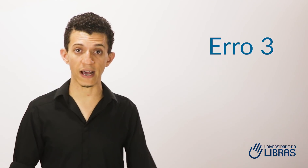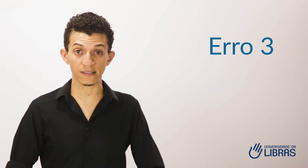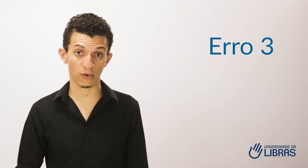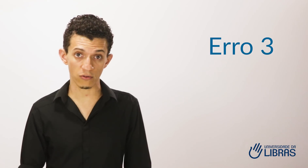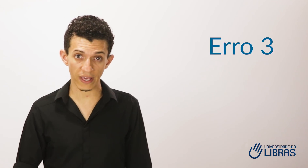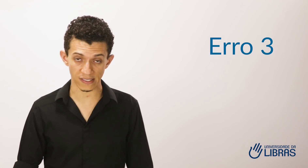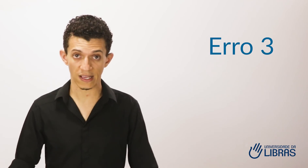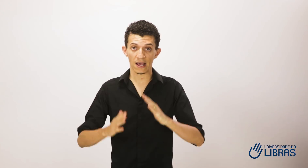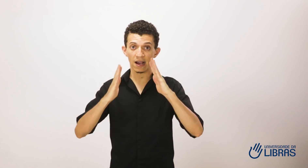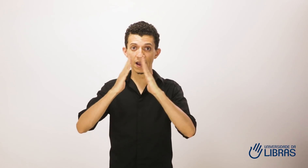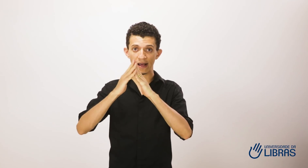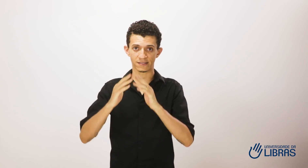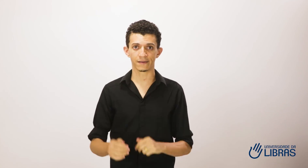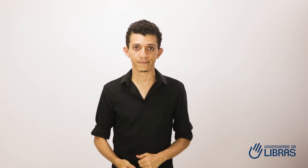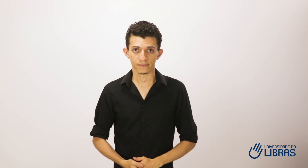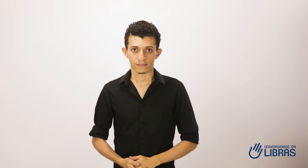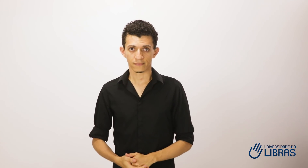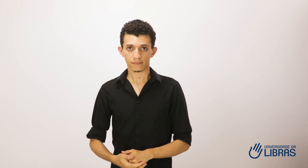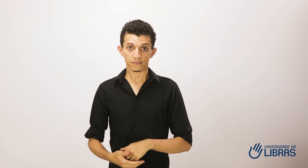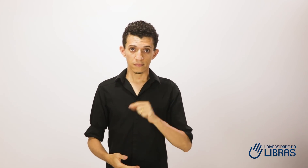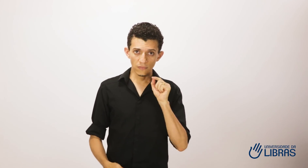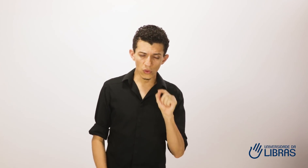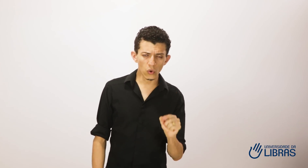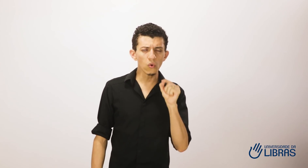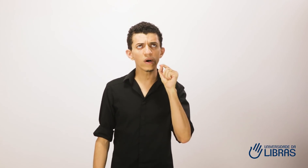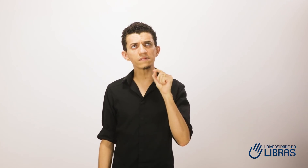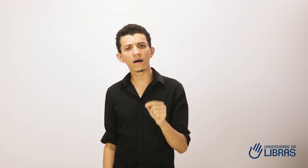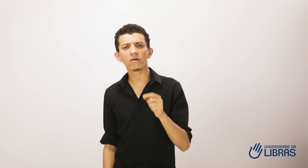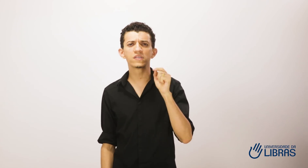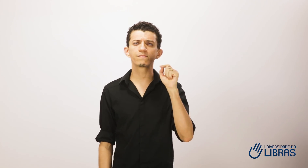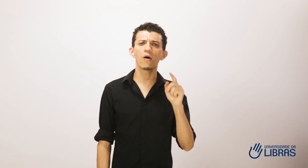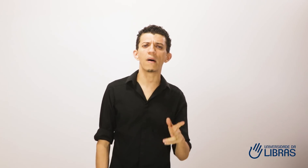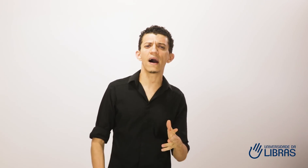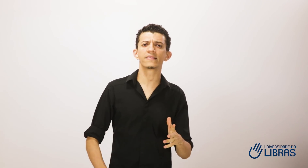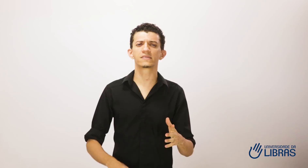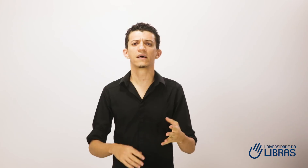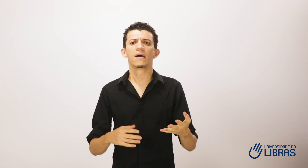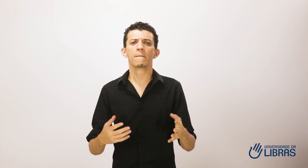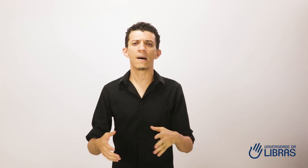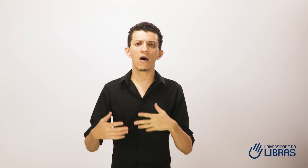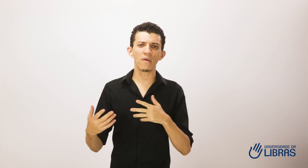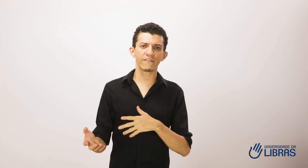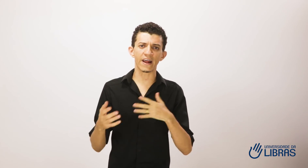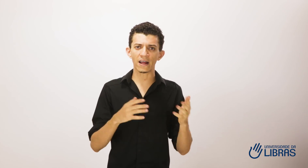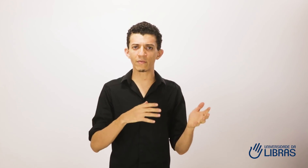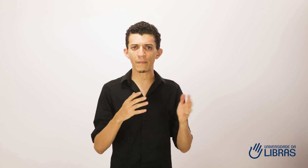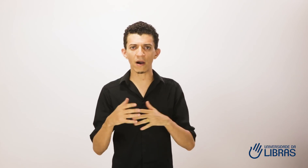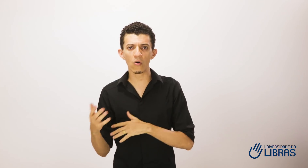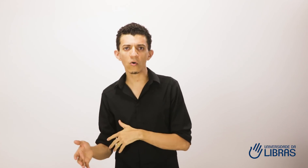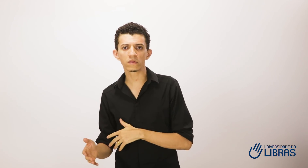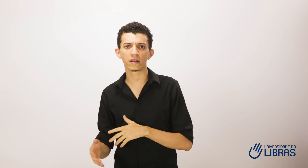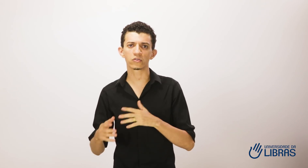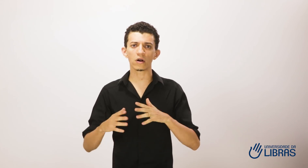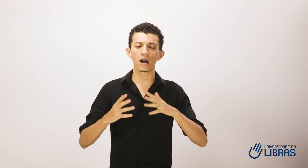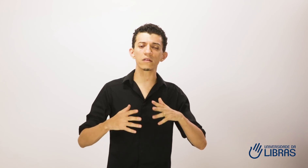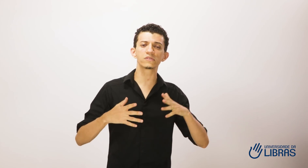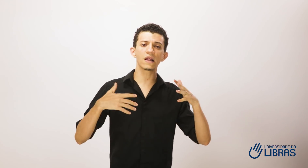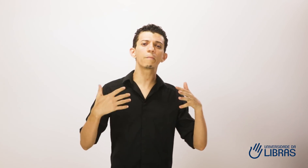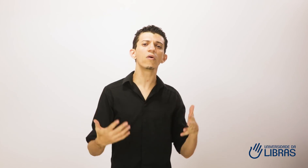sinais em português. Casa. 2 mãos espalmadas, palma virada uma para a outra, tocando-se na ponta